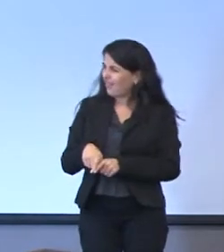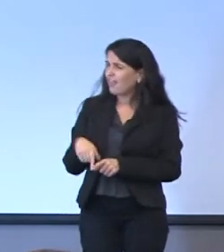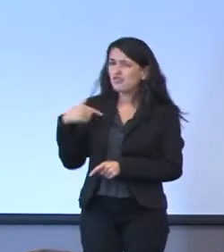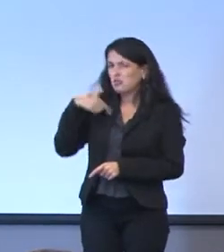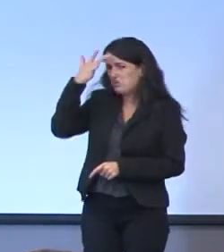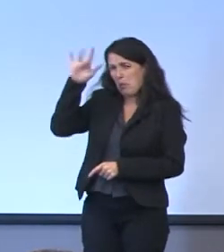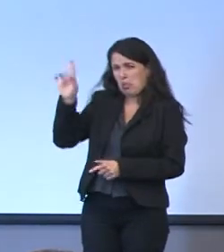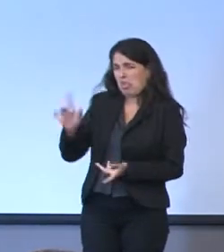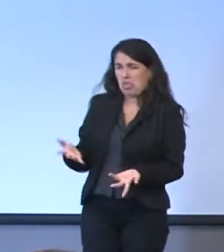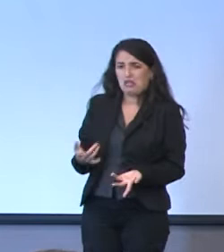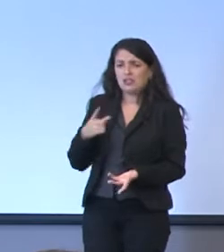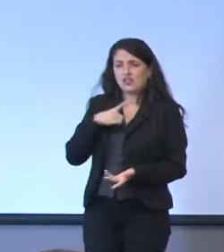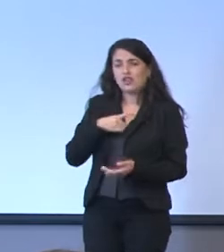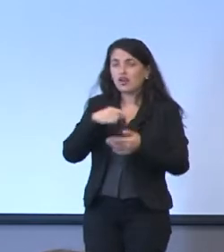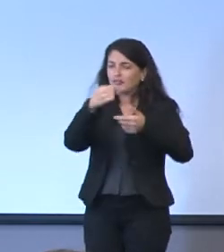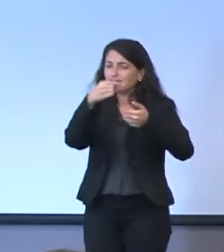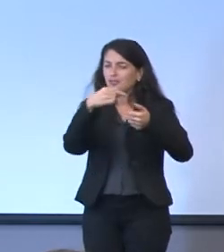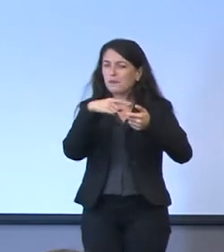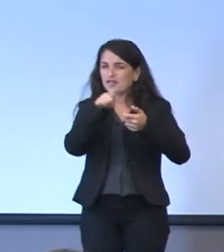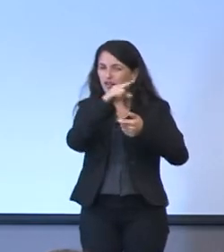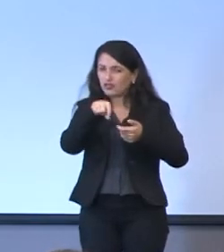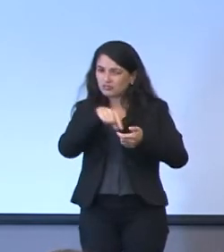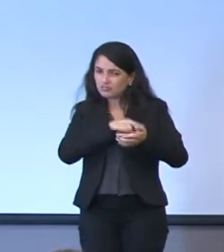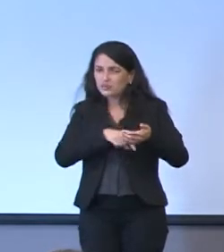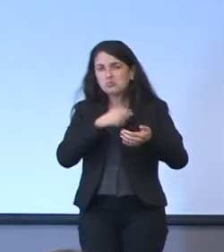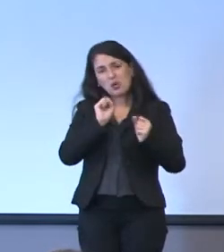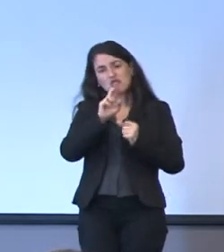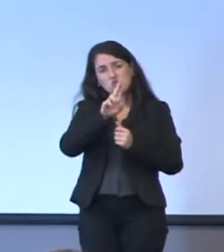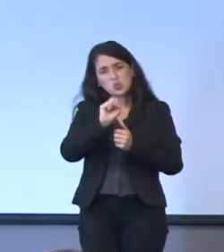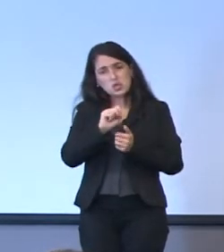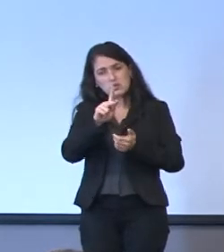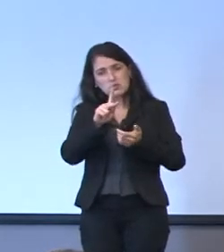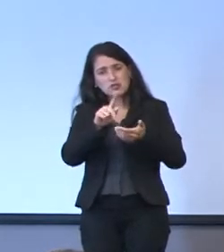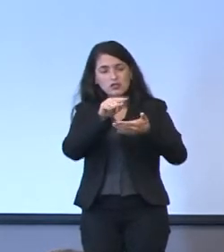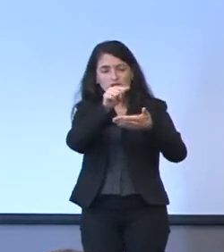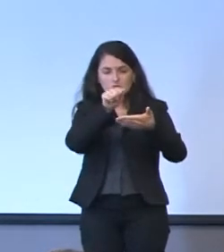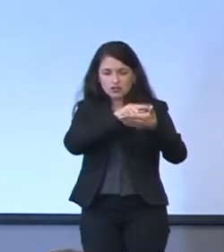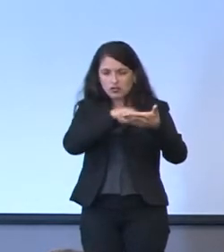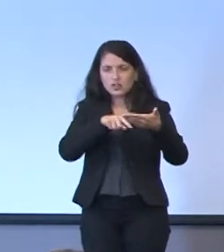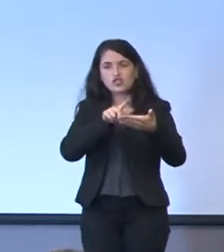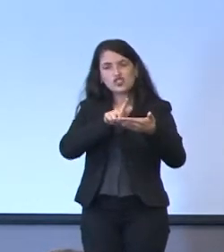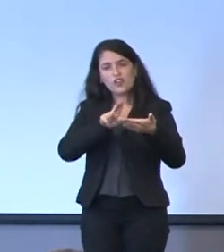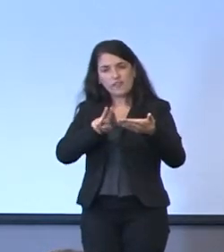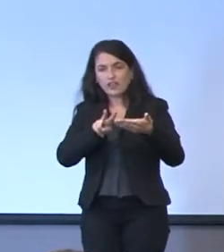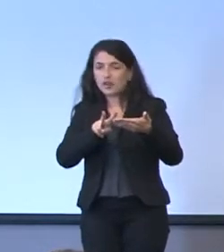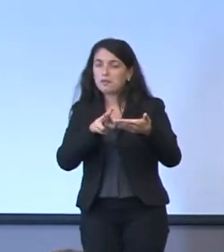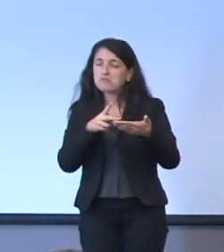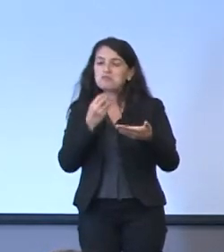ou 4ª opção GV, e aí, resumindo, eu fiquei